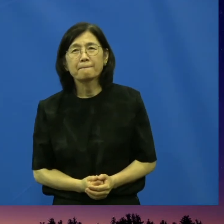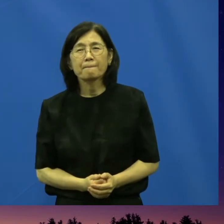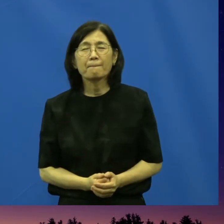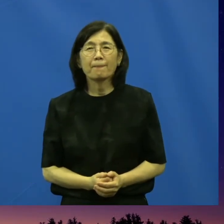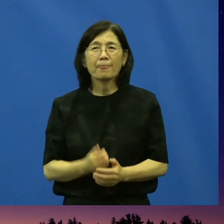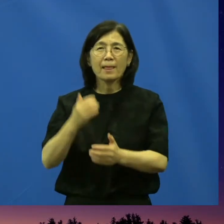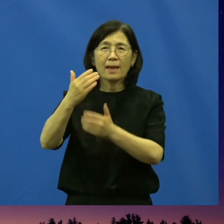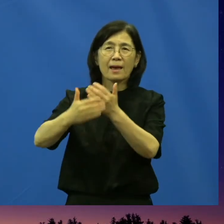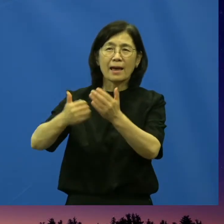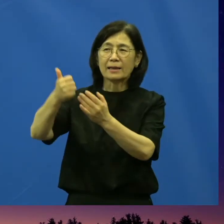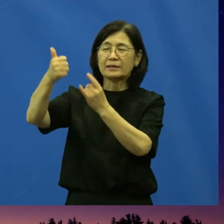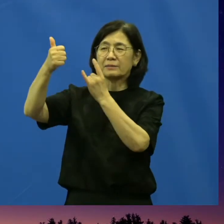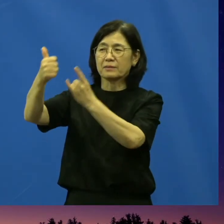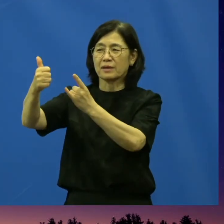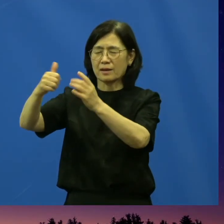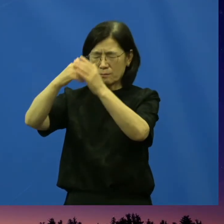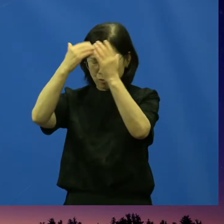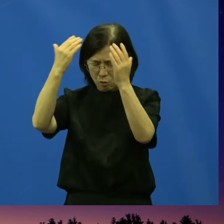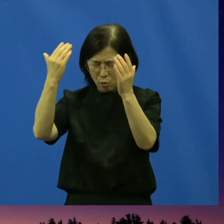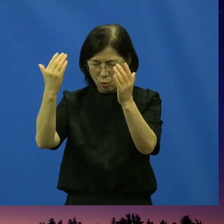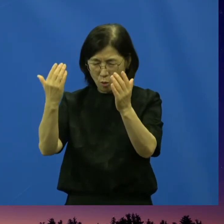그분에게 맡기라는 거죠.